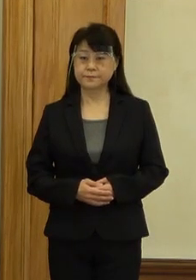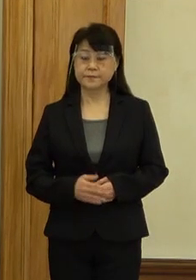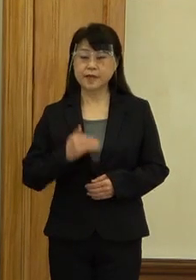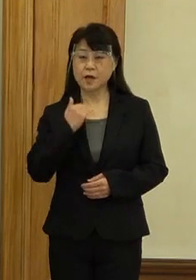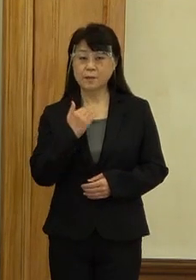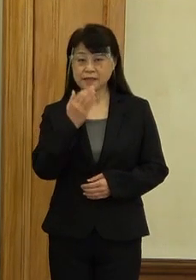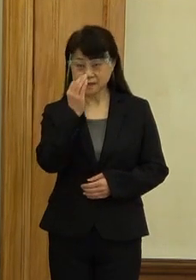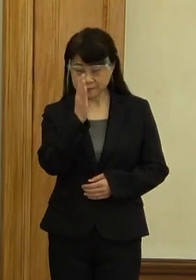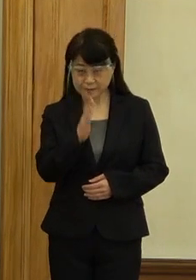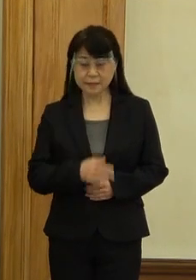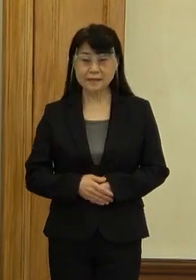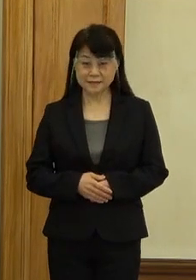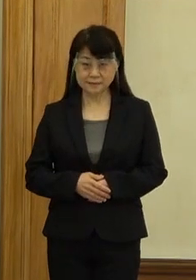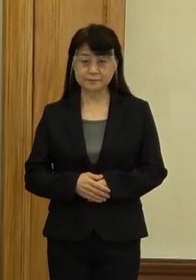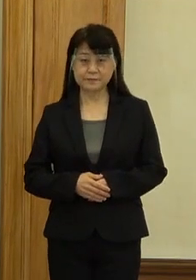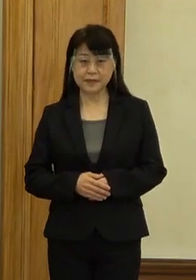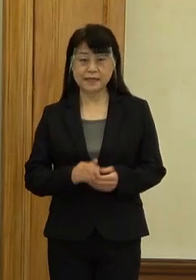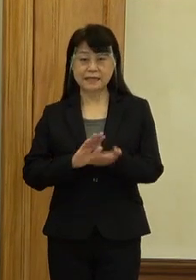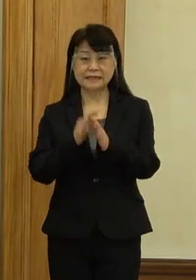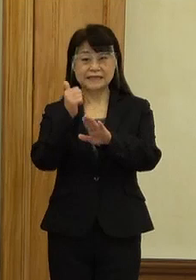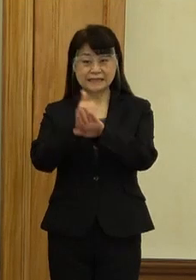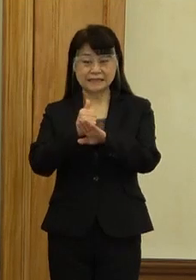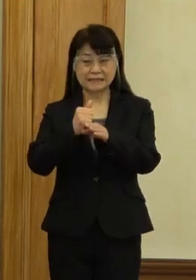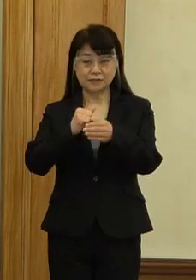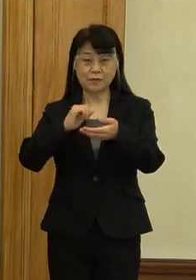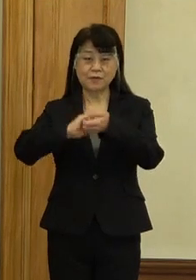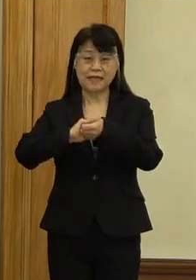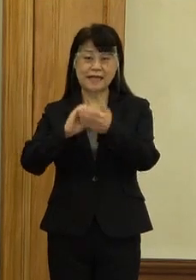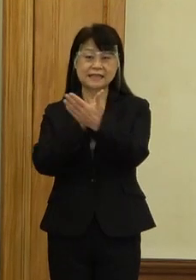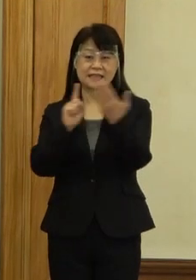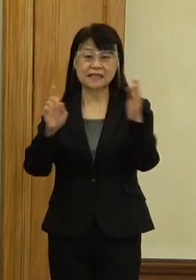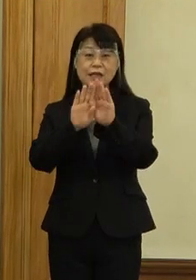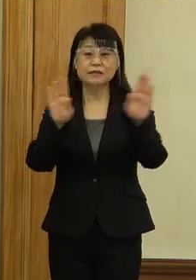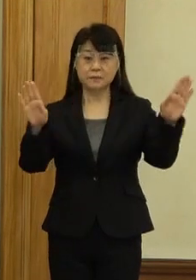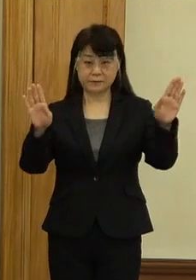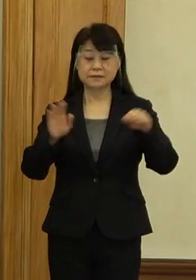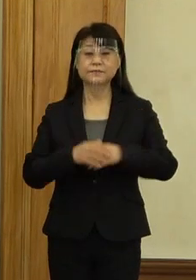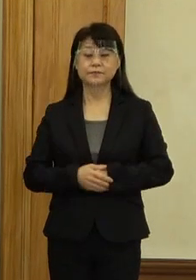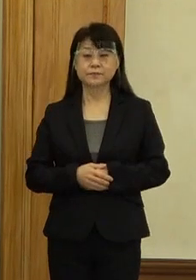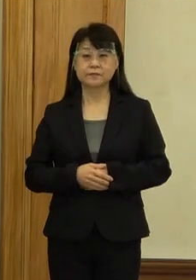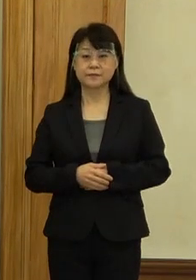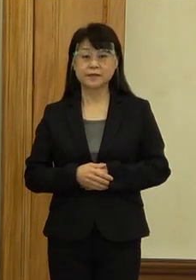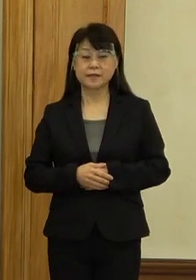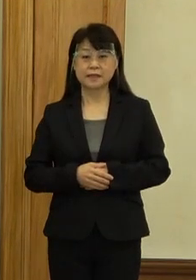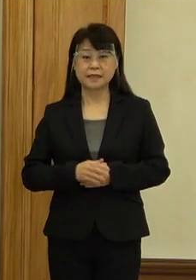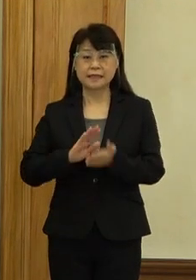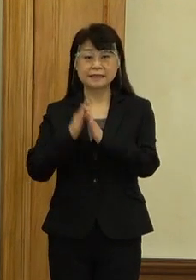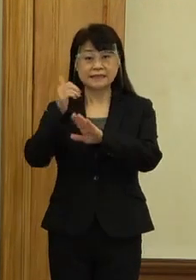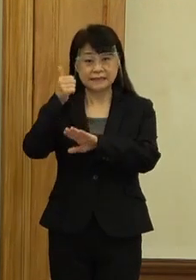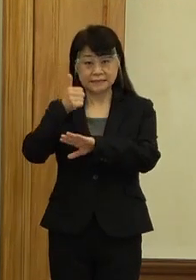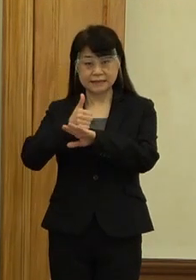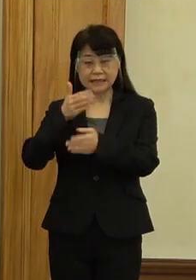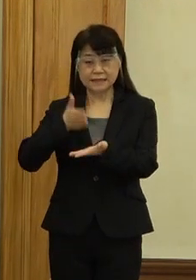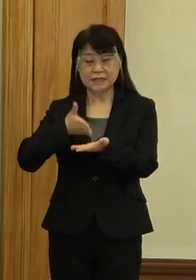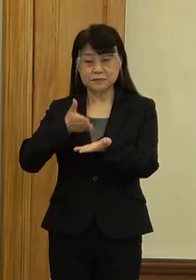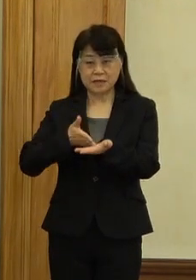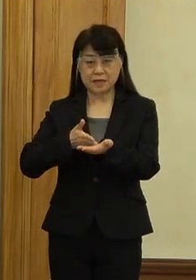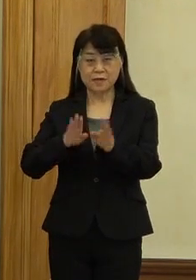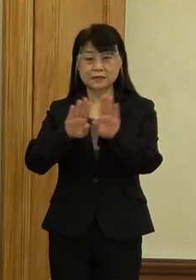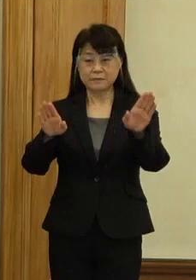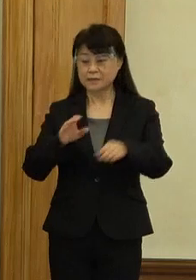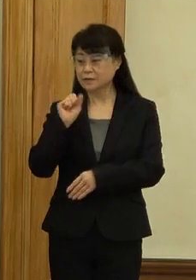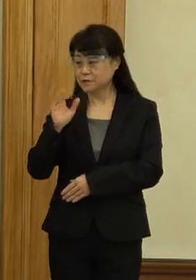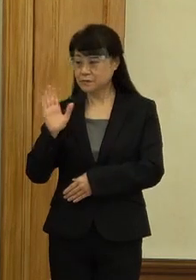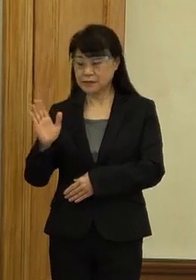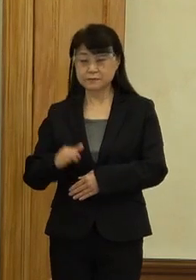長、お待たせいたしました。知事の定例会見をさせていただきます。冒頭、知事の方から説明があります。佐々木、よろ